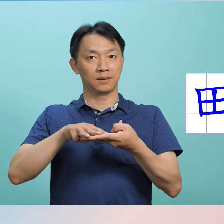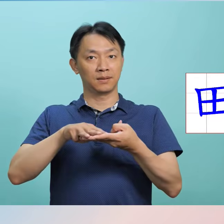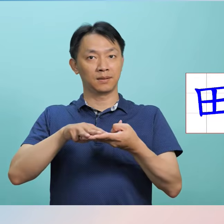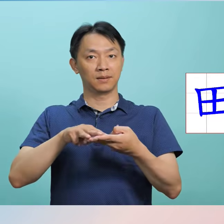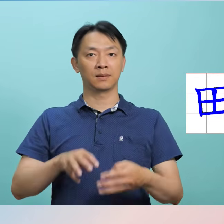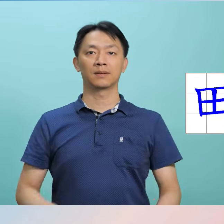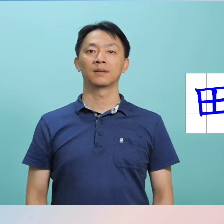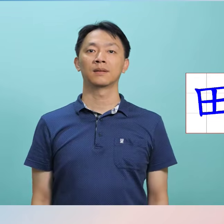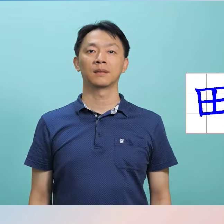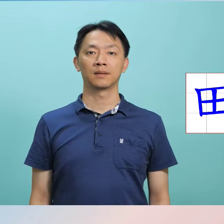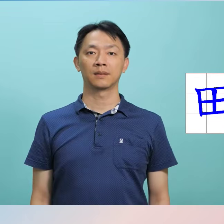田